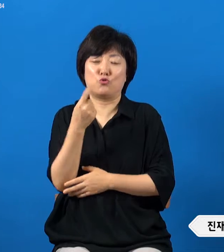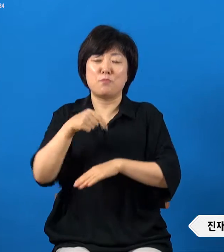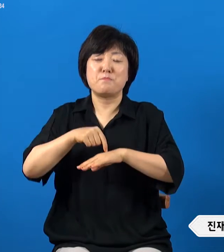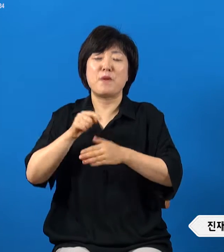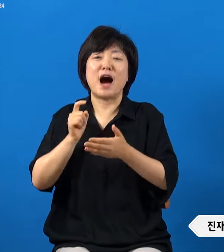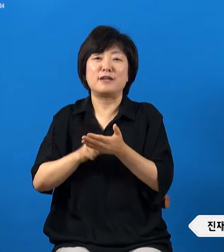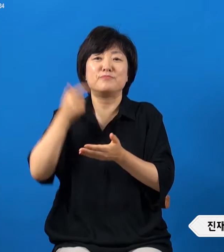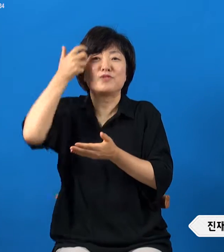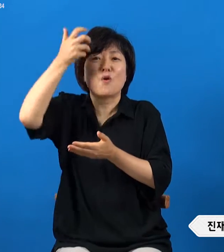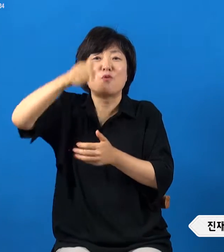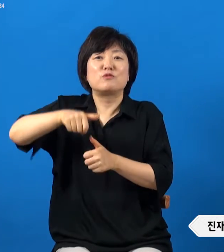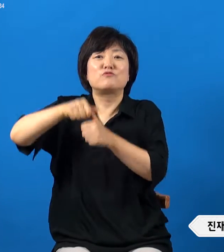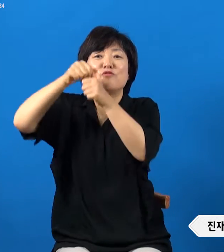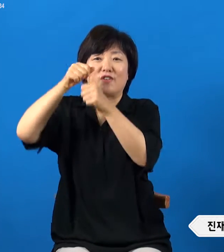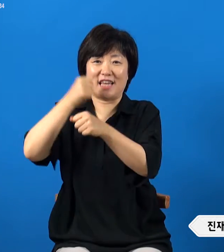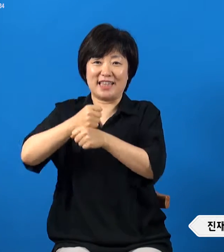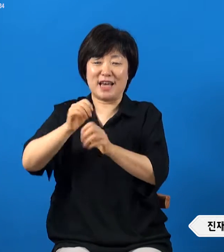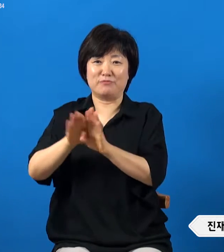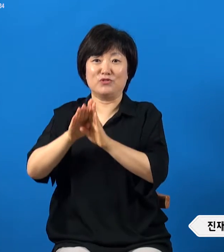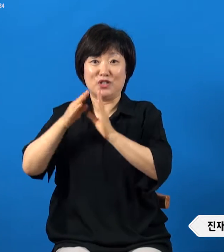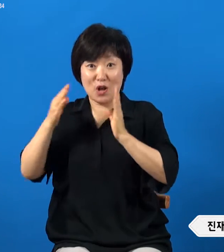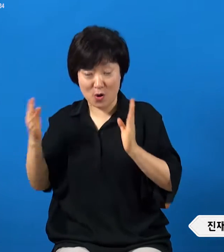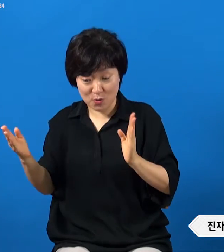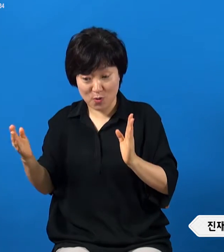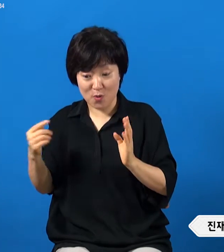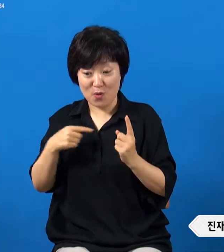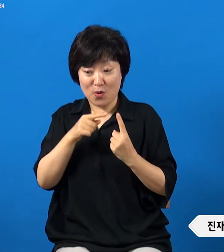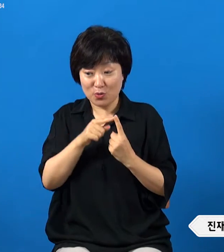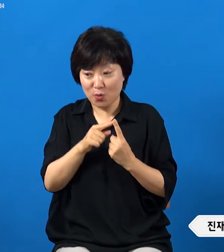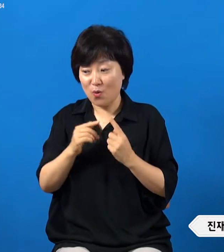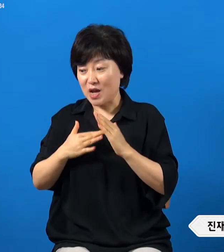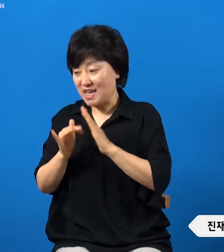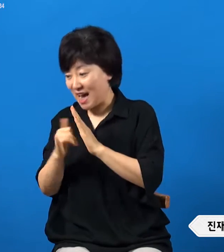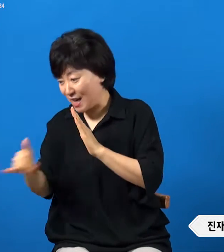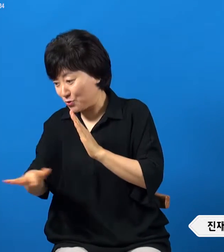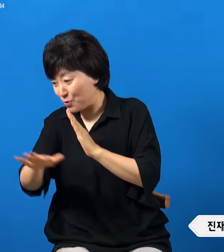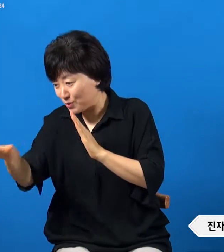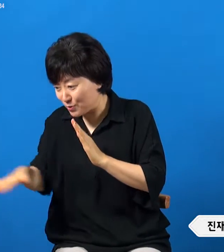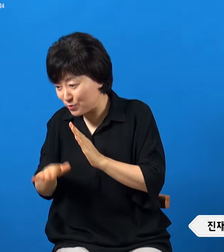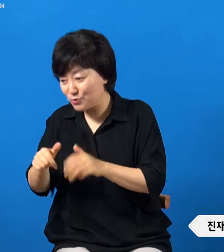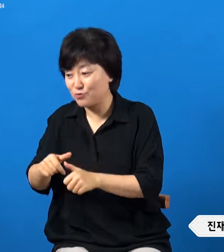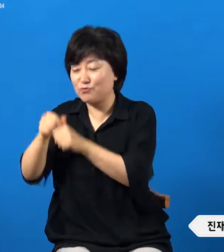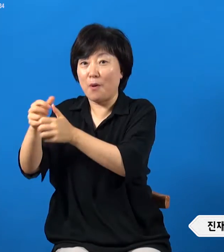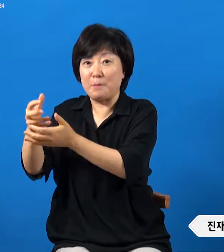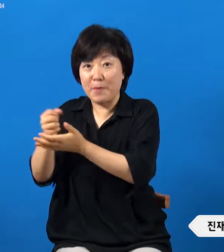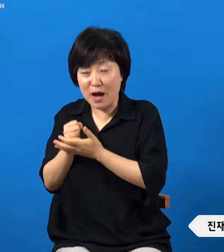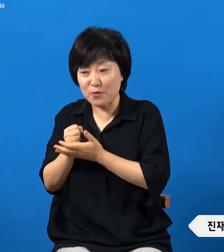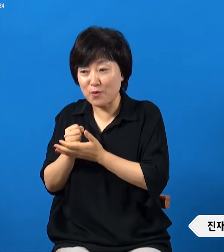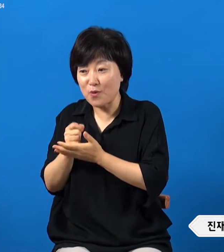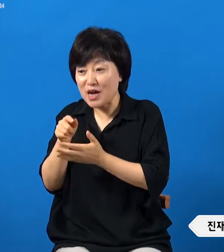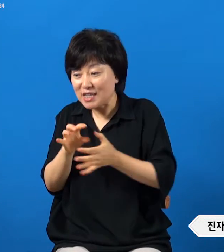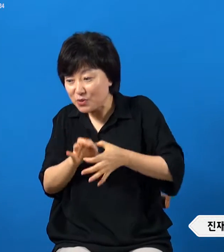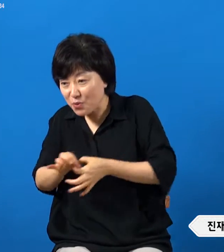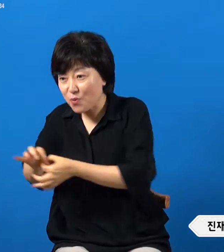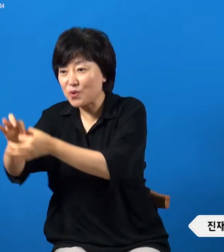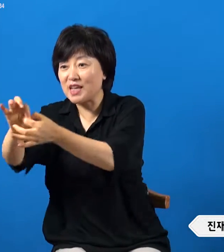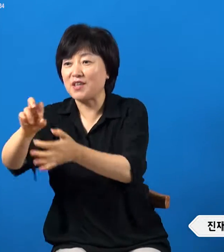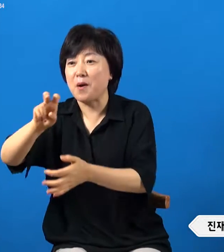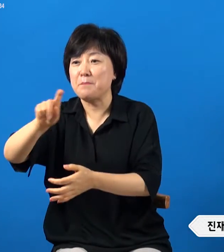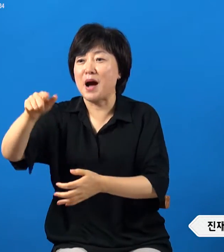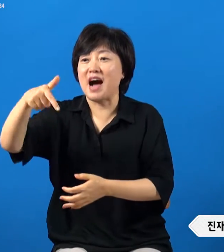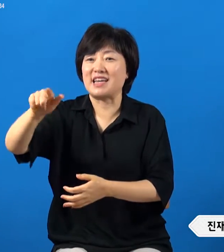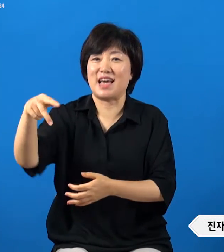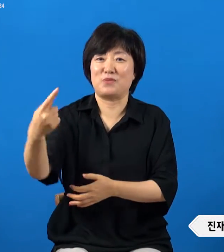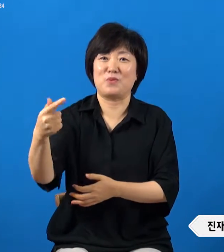바로 마게도냐 성의 빌립보의 복음의 문을 여는 하나님의 놀라운 기적을 이루는 장면을